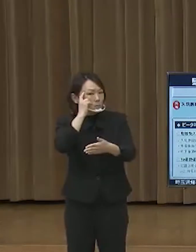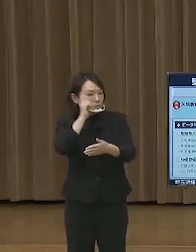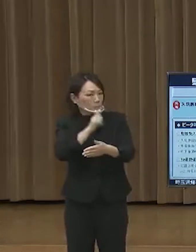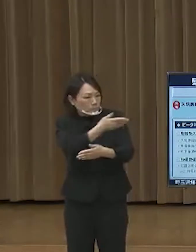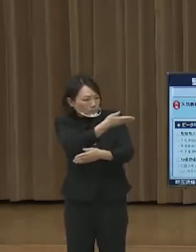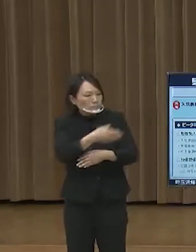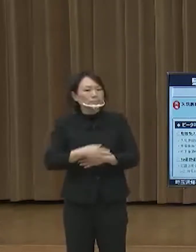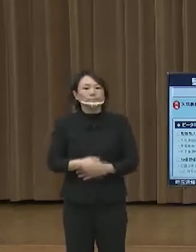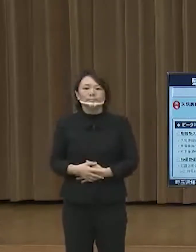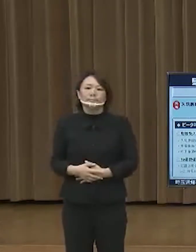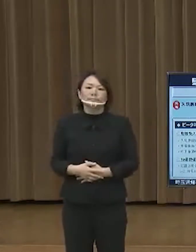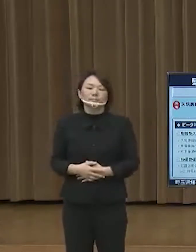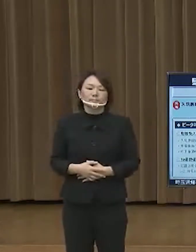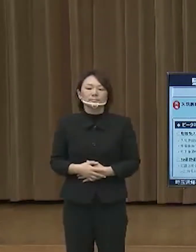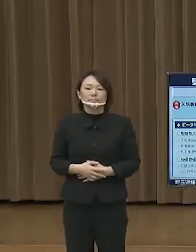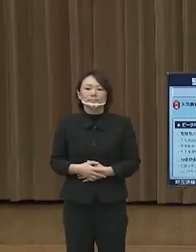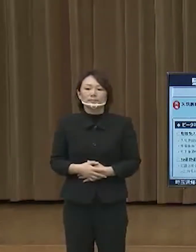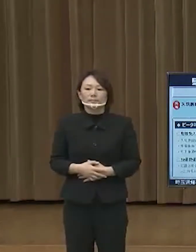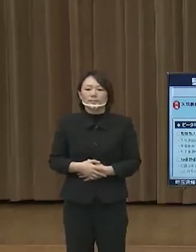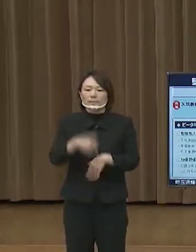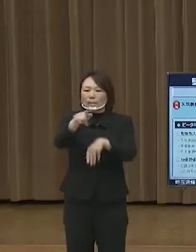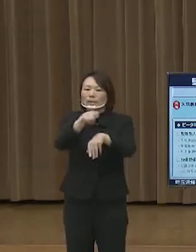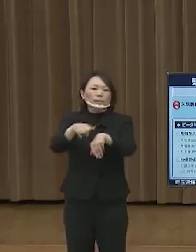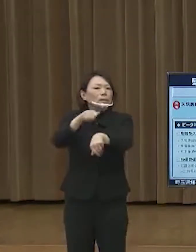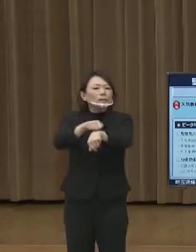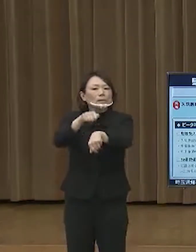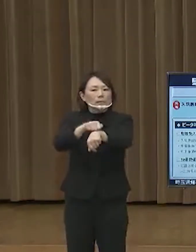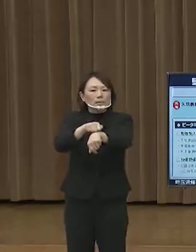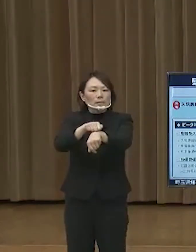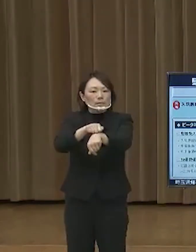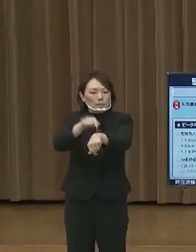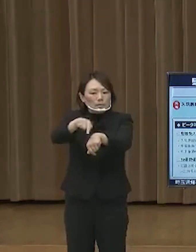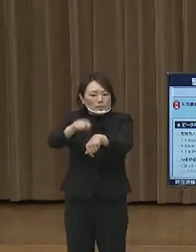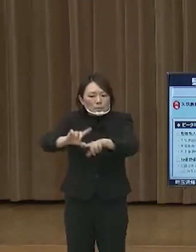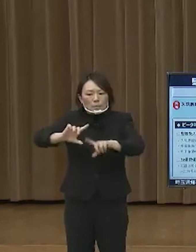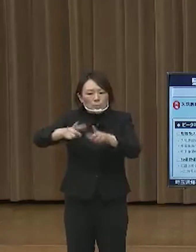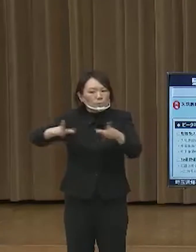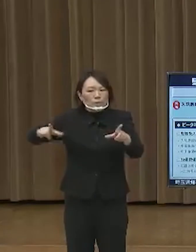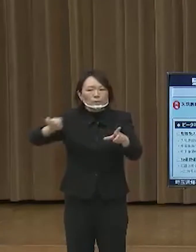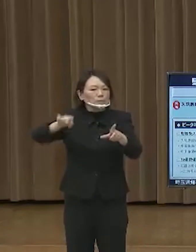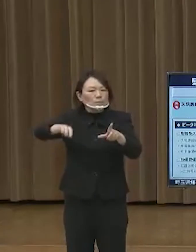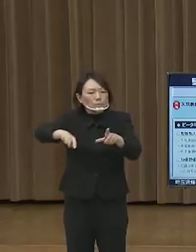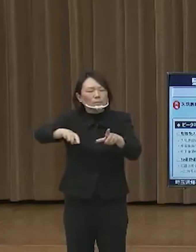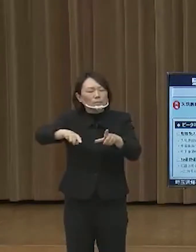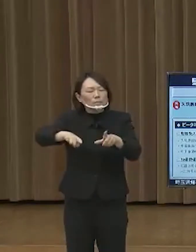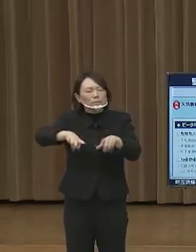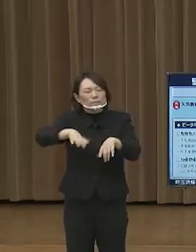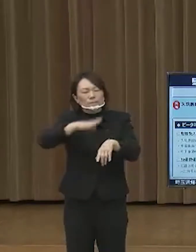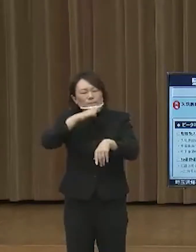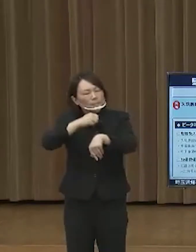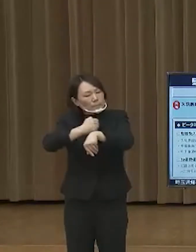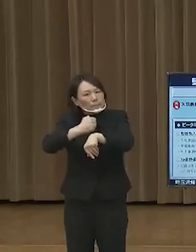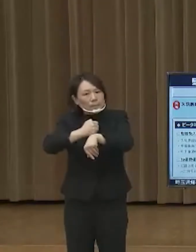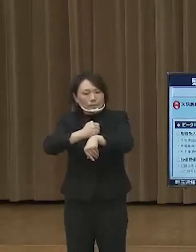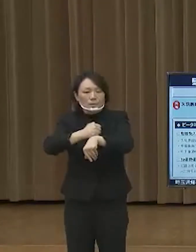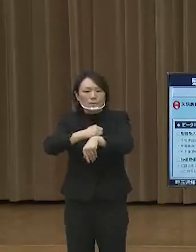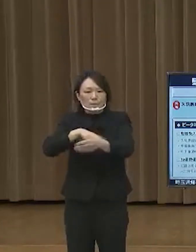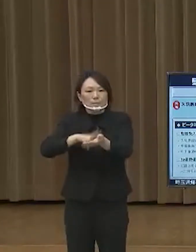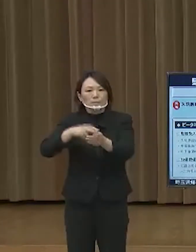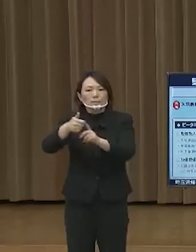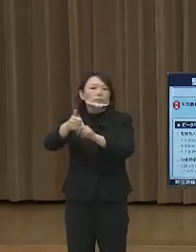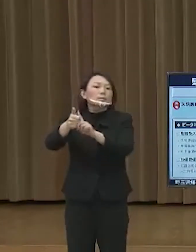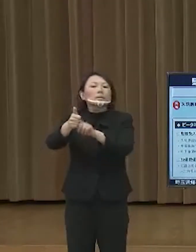い、まず人そのものは簡単に増やすことはなかなか困難であります。お医者さんを一人作るのもや